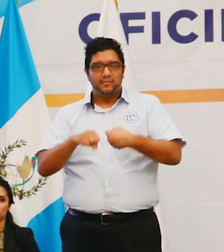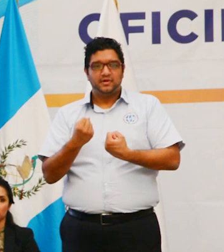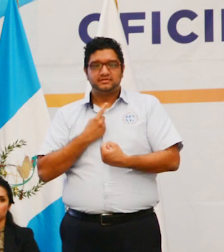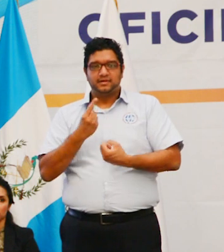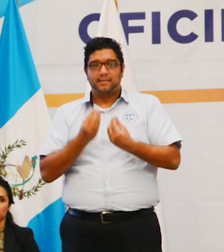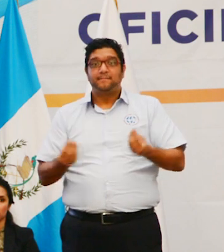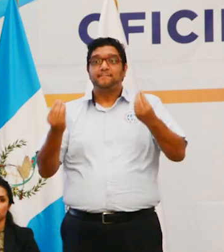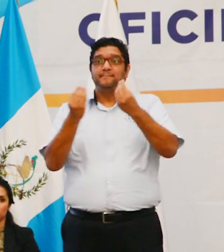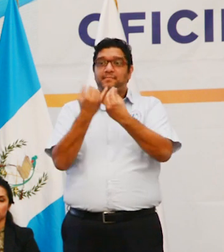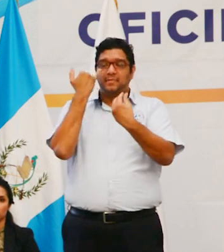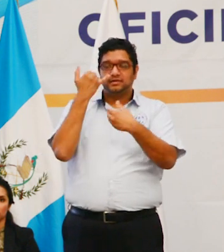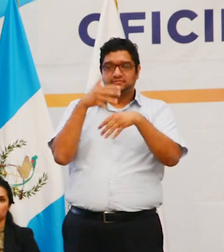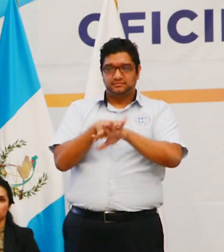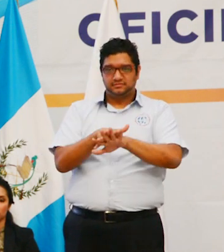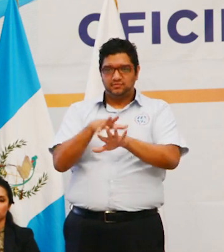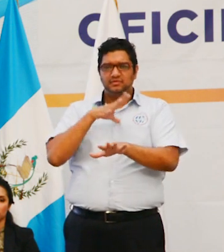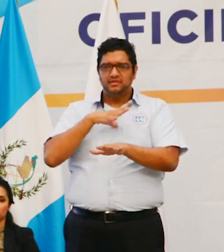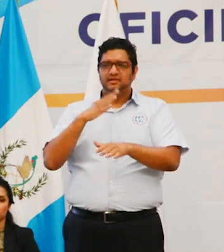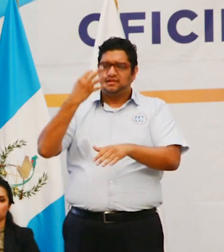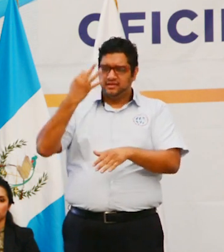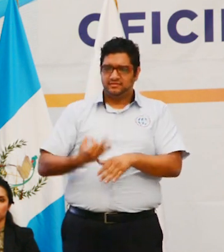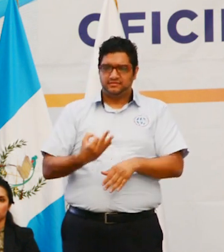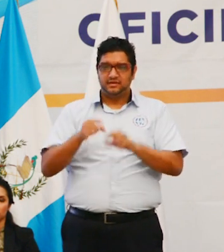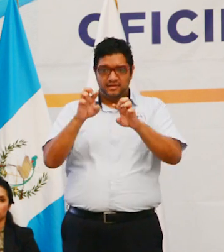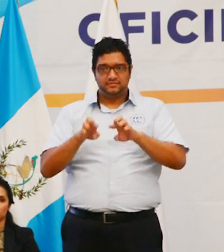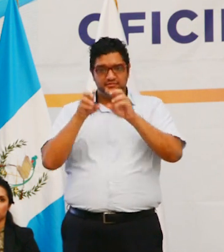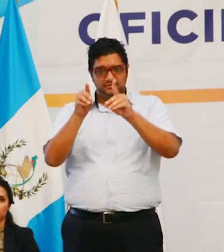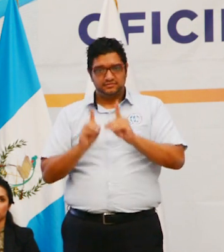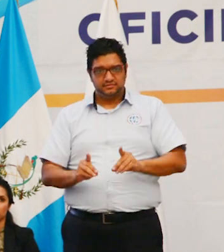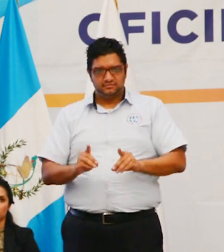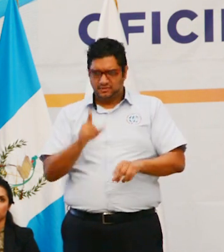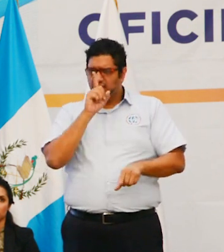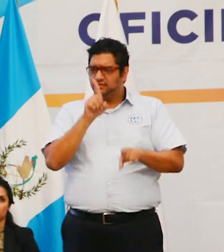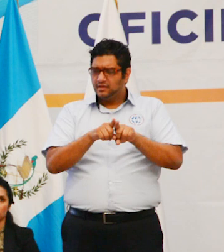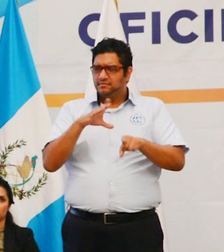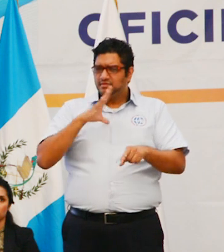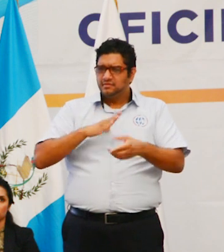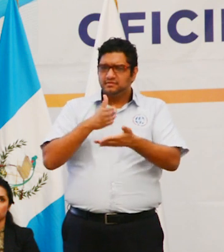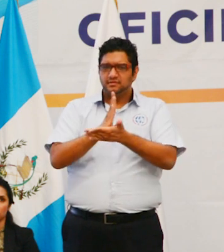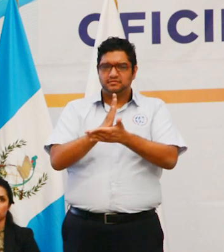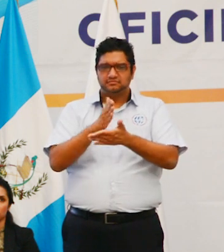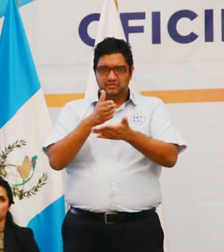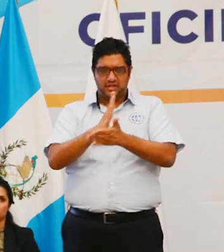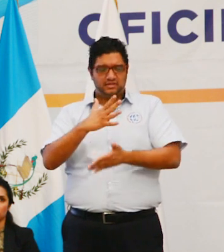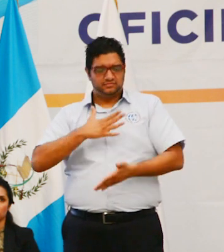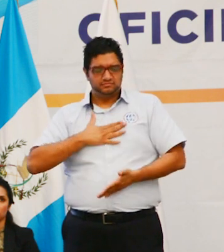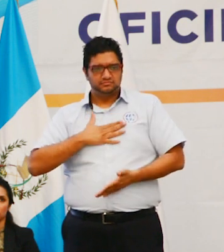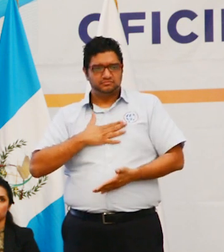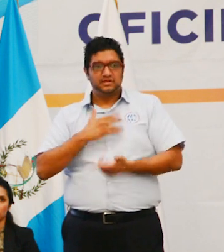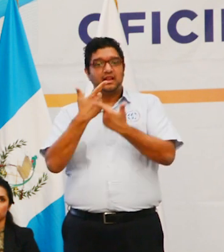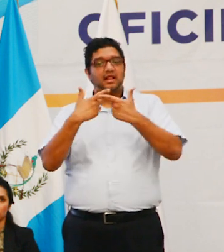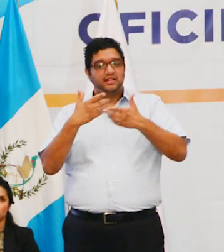incluyente y de esta forma asegurar que la persona con discapacidad también tiene derechos sobre su persona, sobre